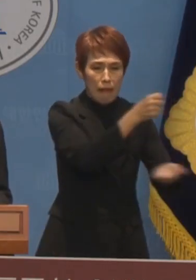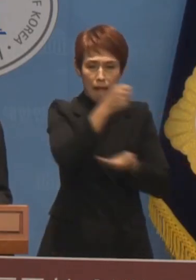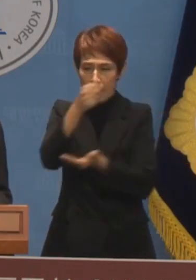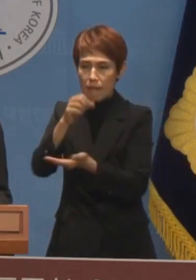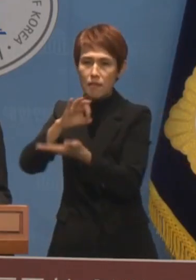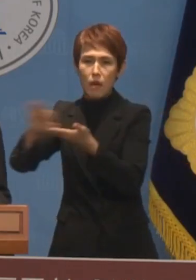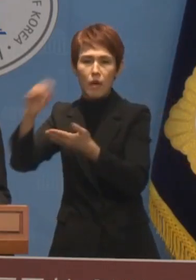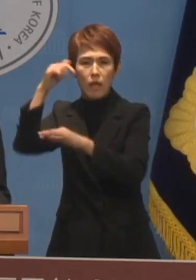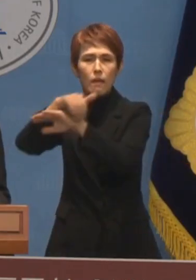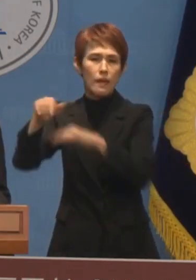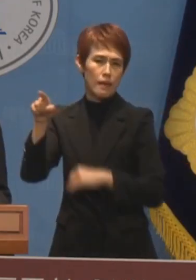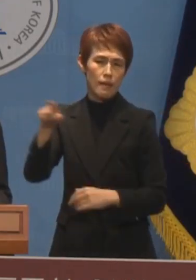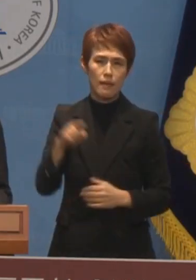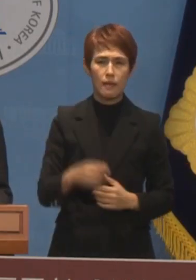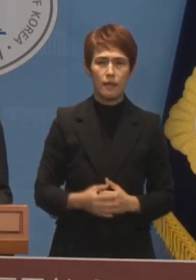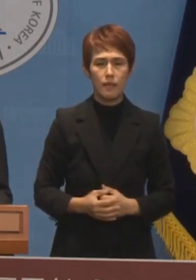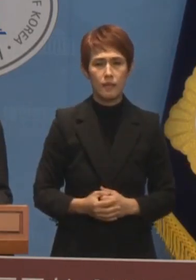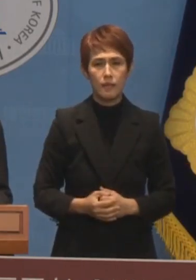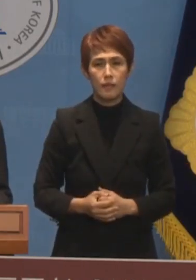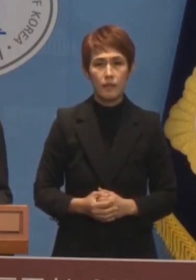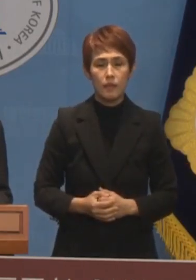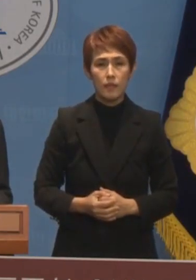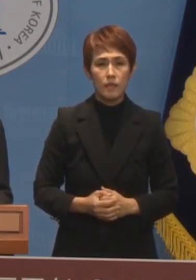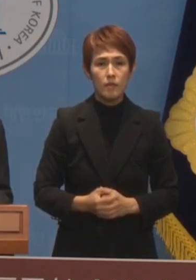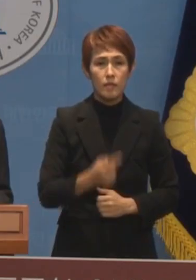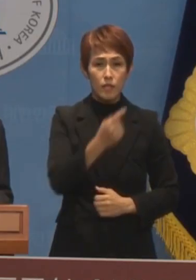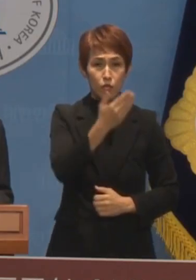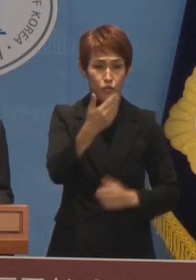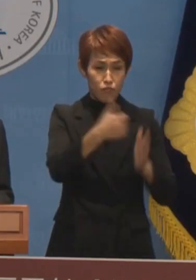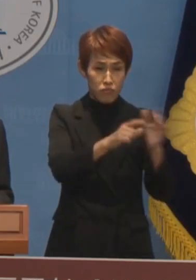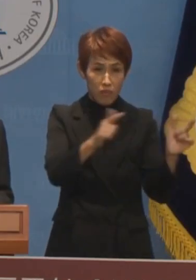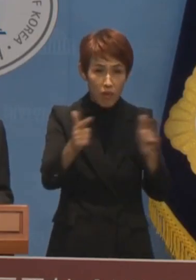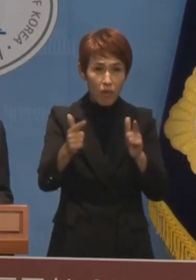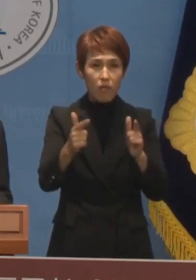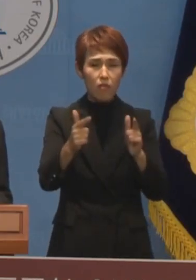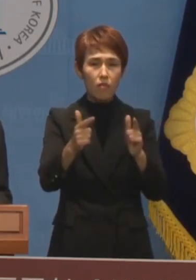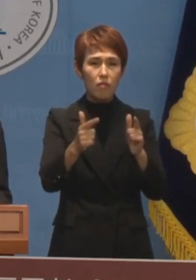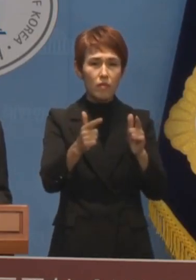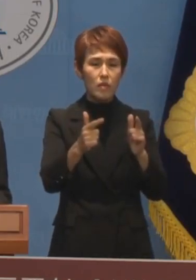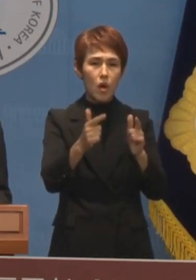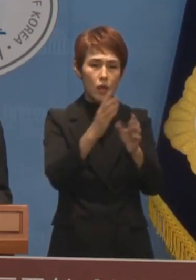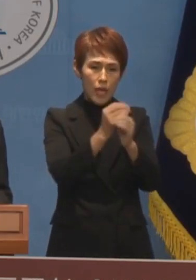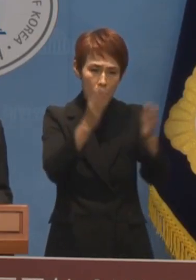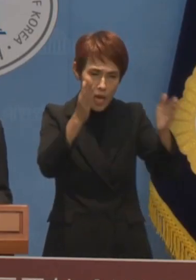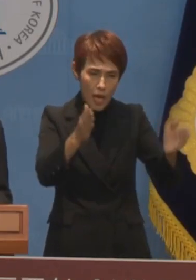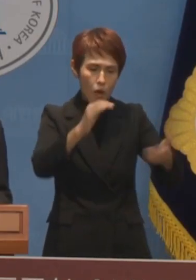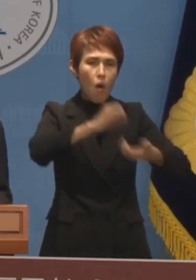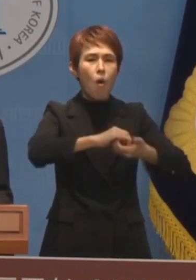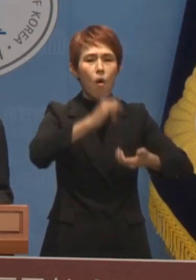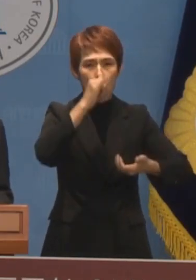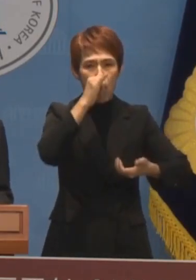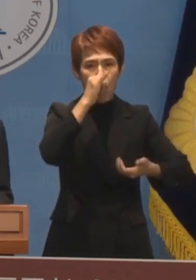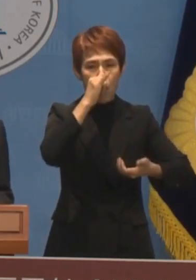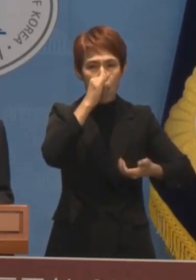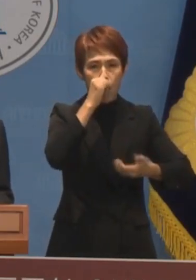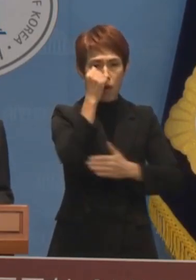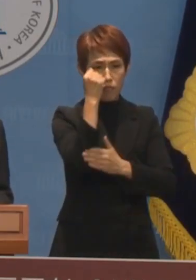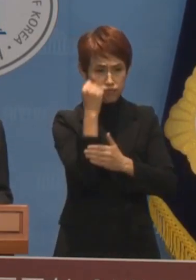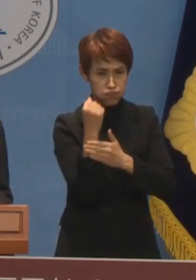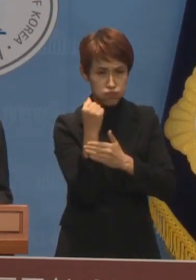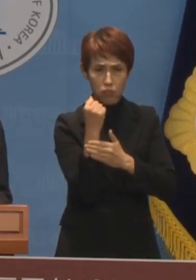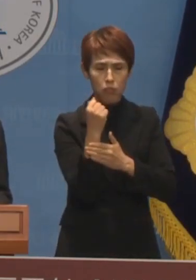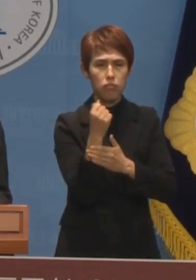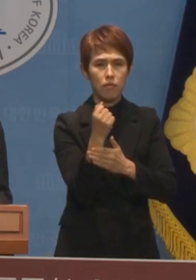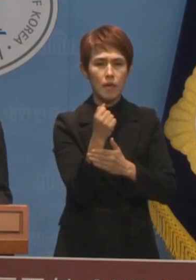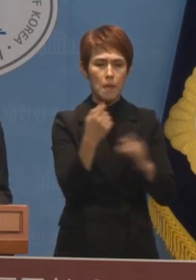것입니다. 소방 장비는 내구연한이 정해져 있습니다. 그리고 낡은 장비는